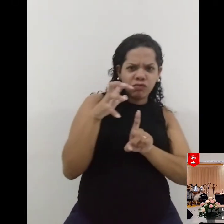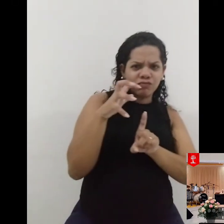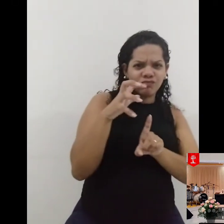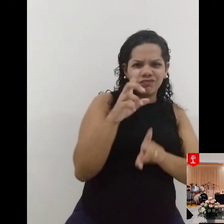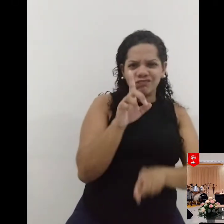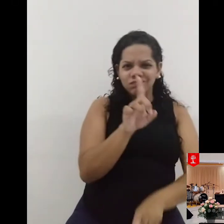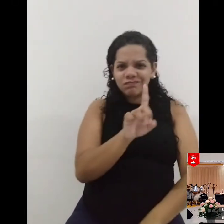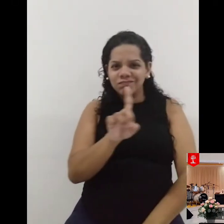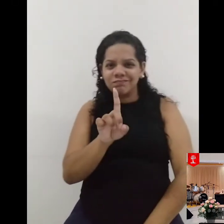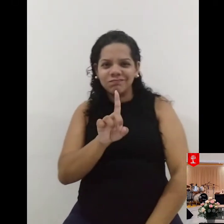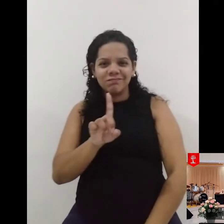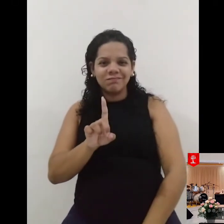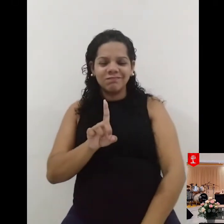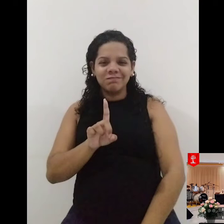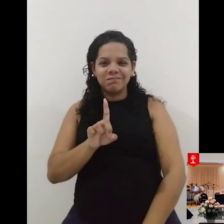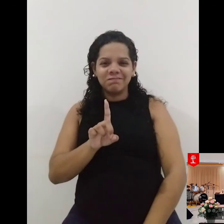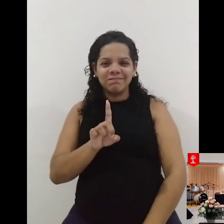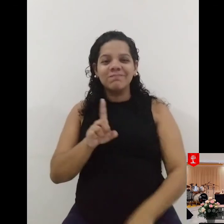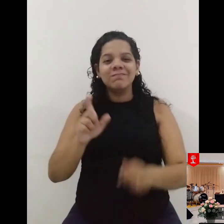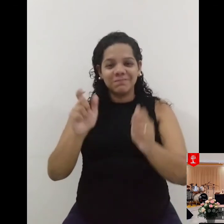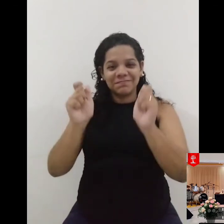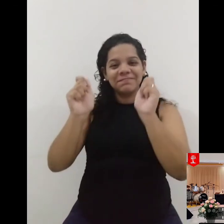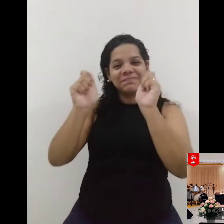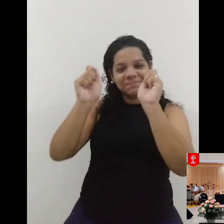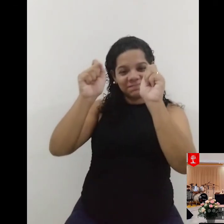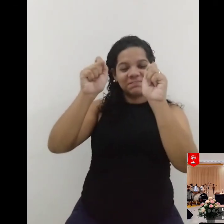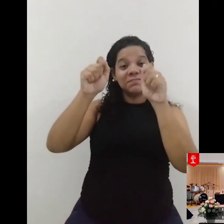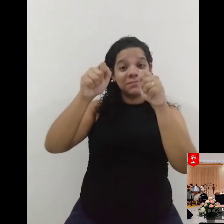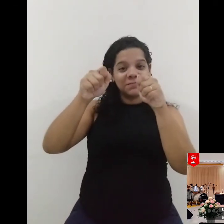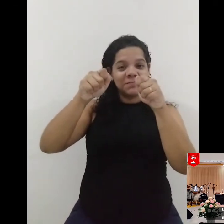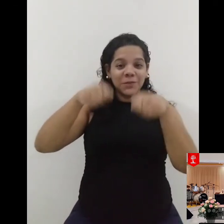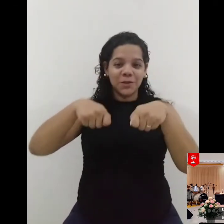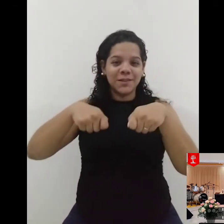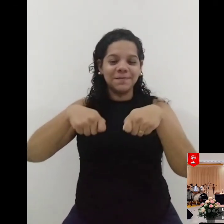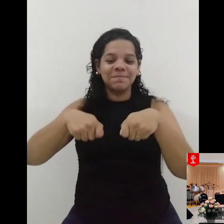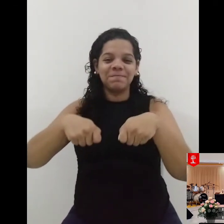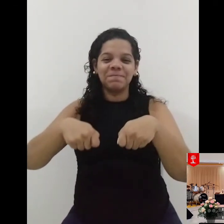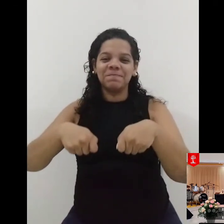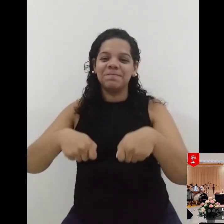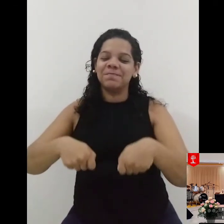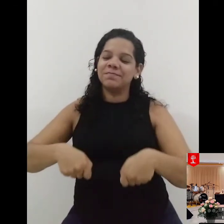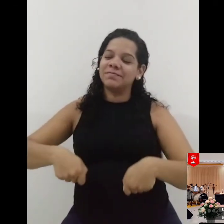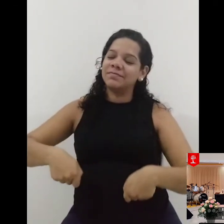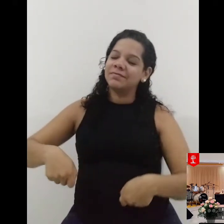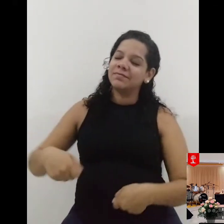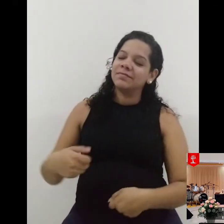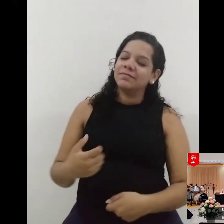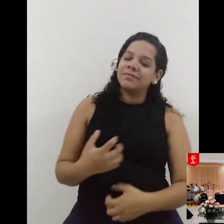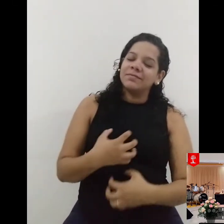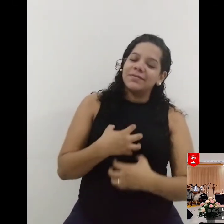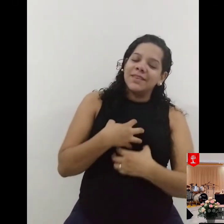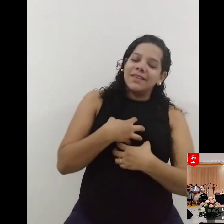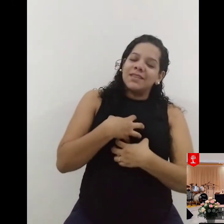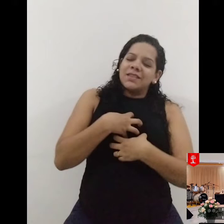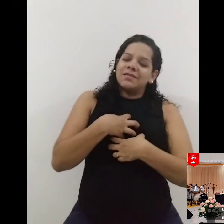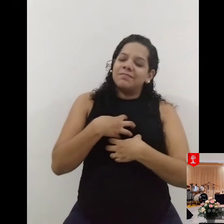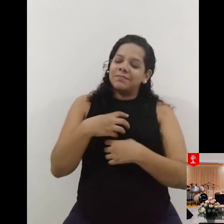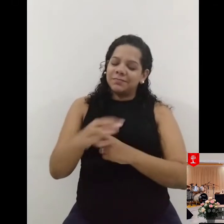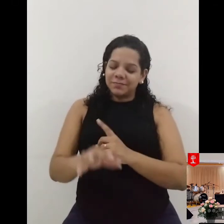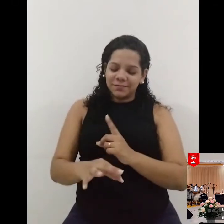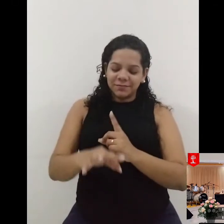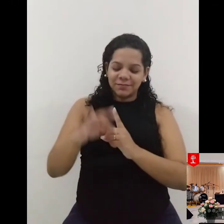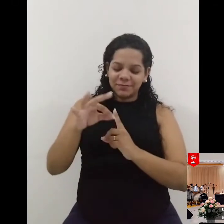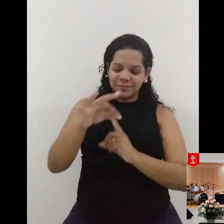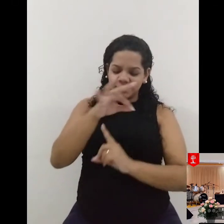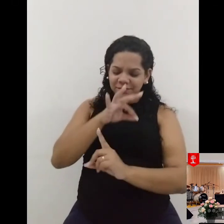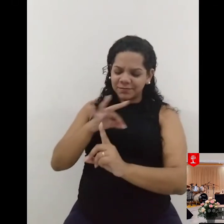Há um lugar de vitória em meio à guerra. Esse lugar é